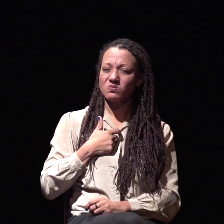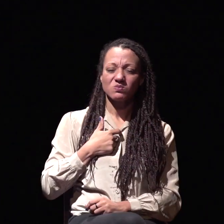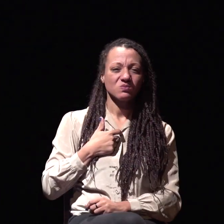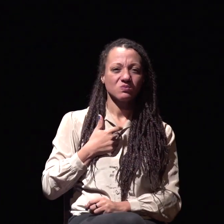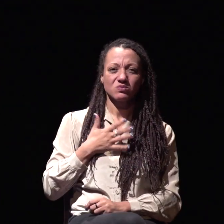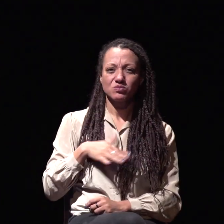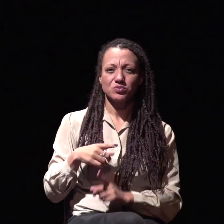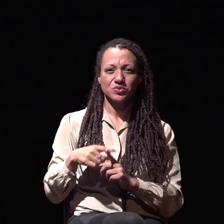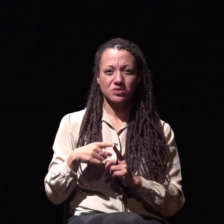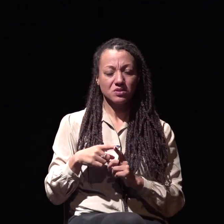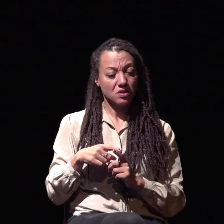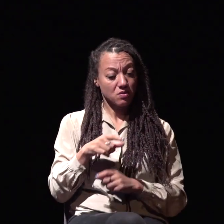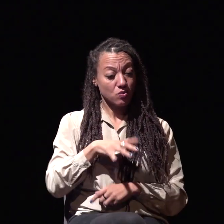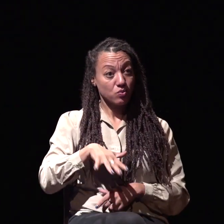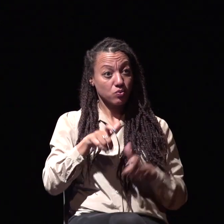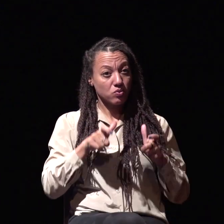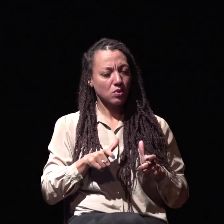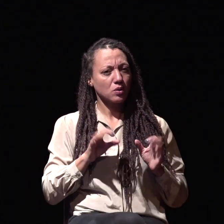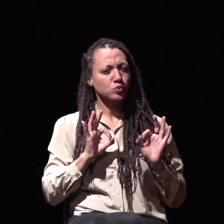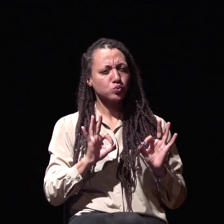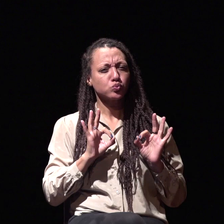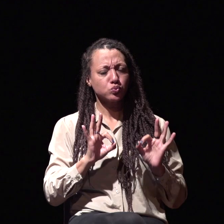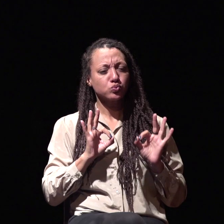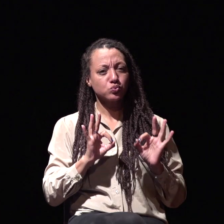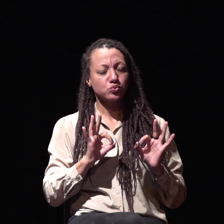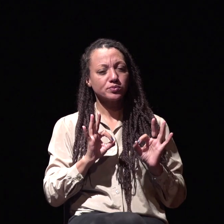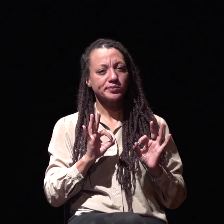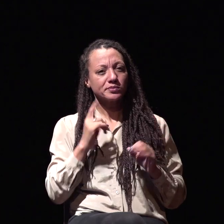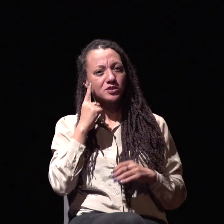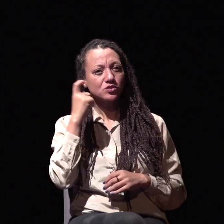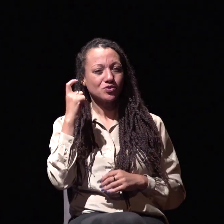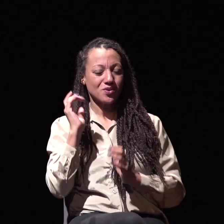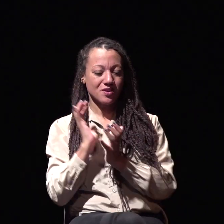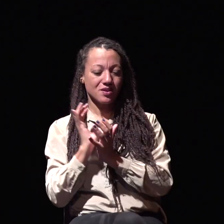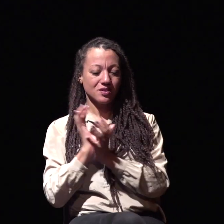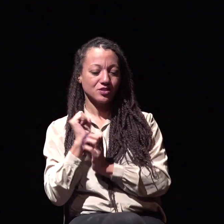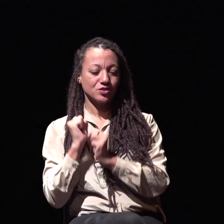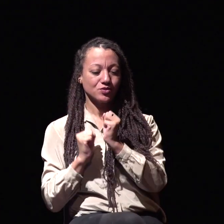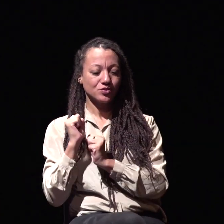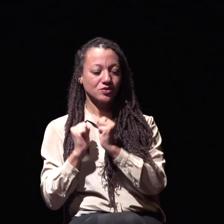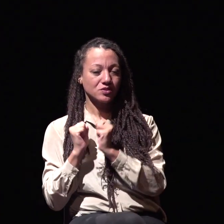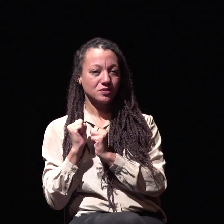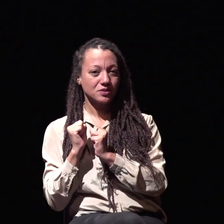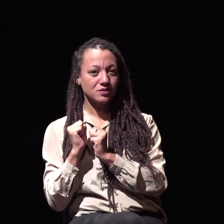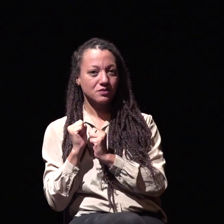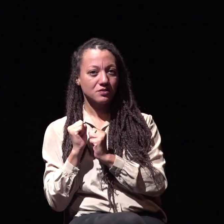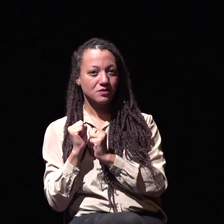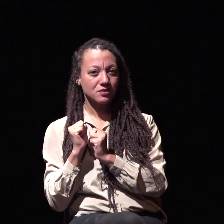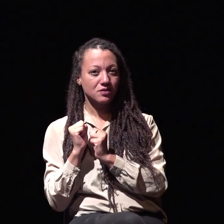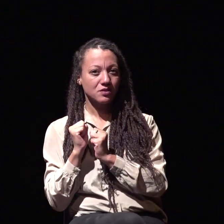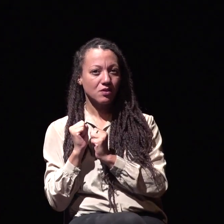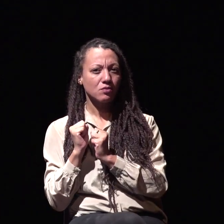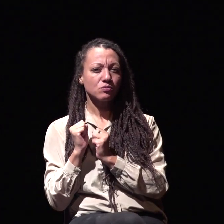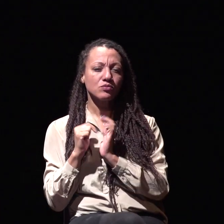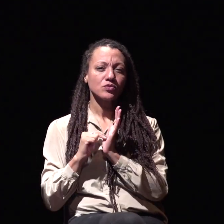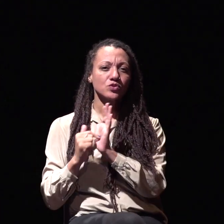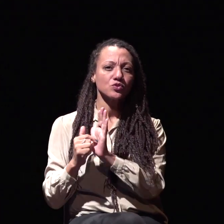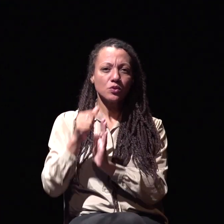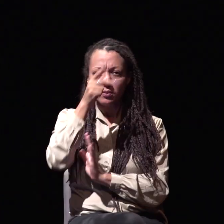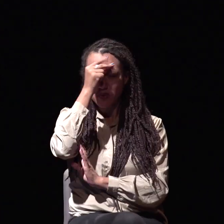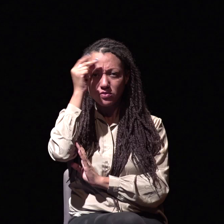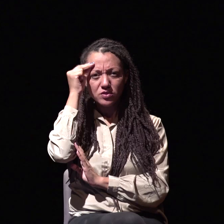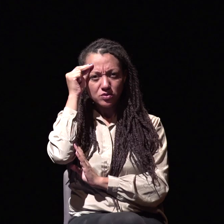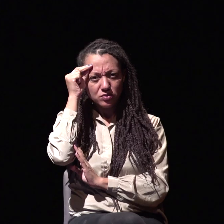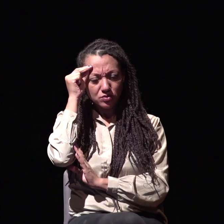de um terreno privilegiado, as novas elites industriais de São Paulo levaram a prefeitura a